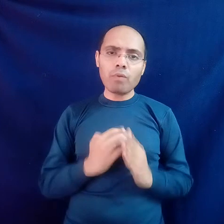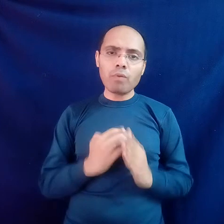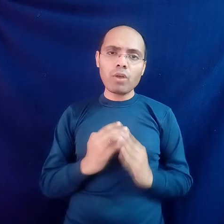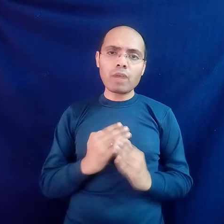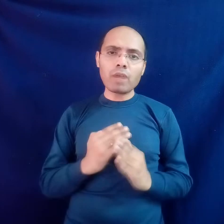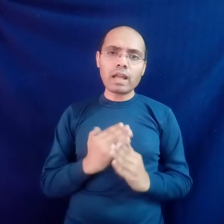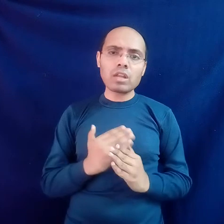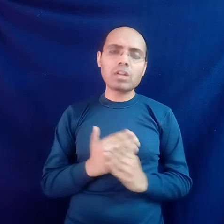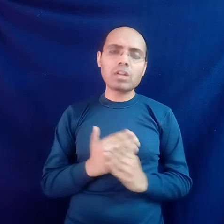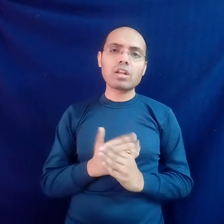लेवल ऑफ अटैक किस हद तक था।